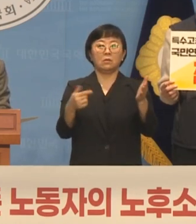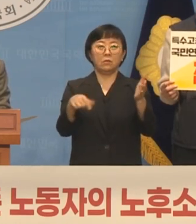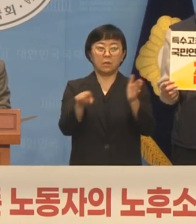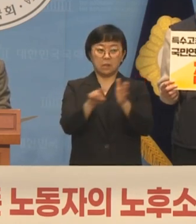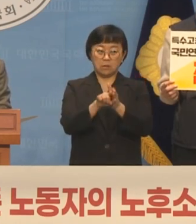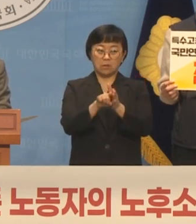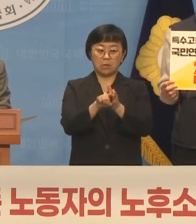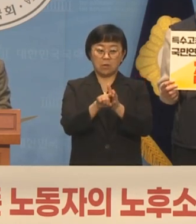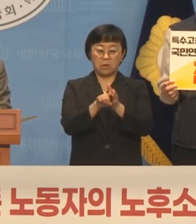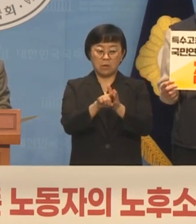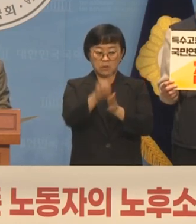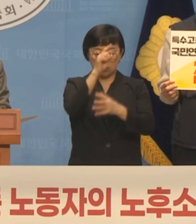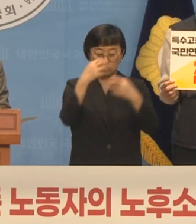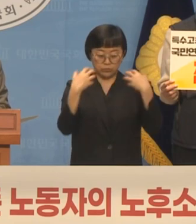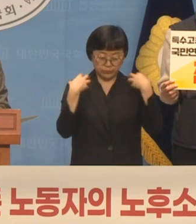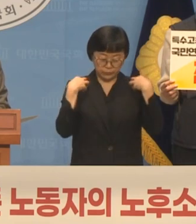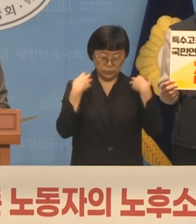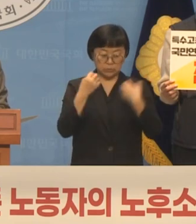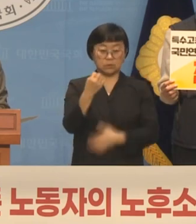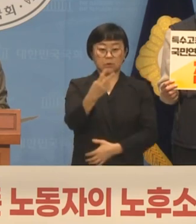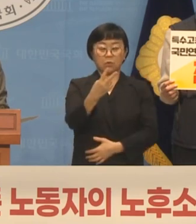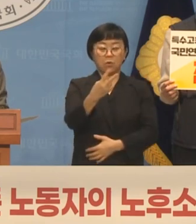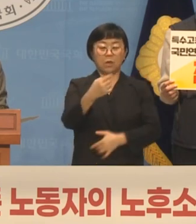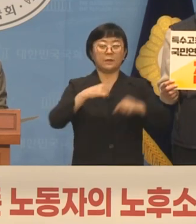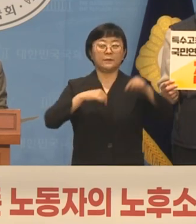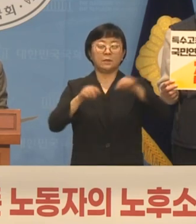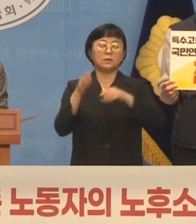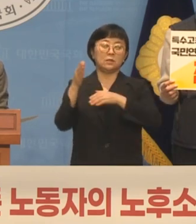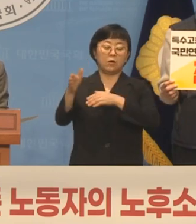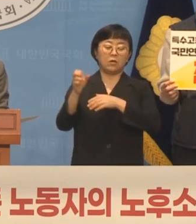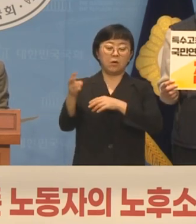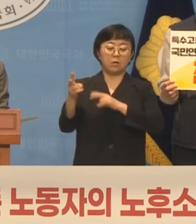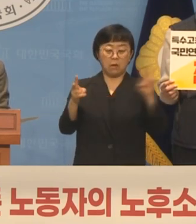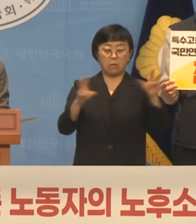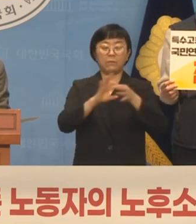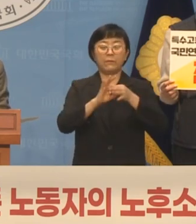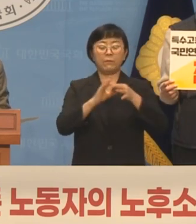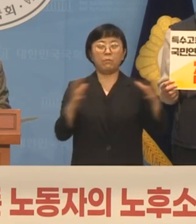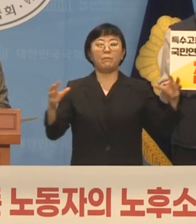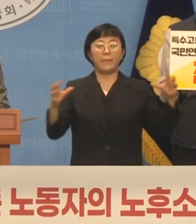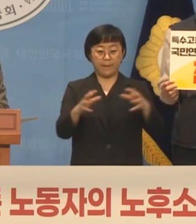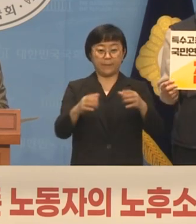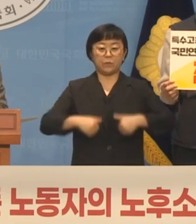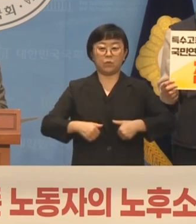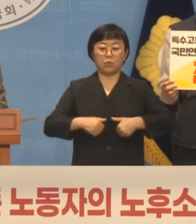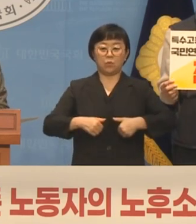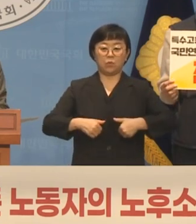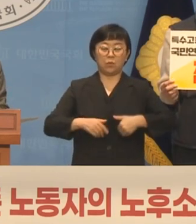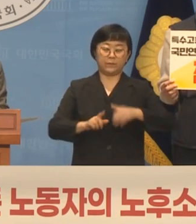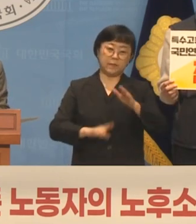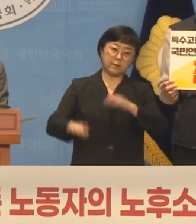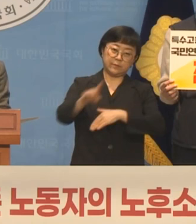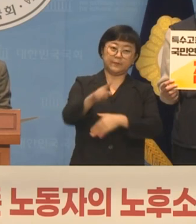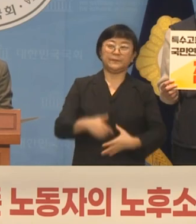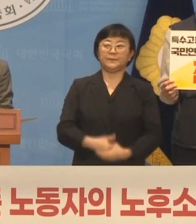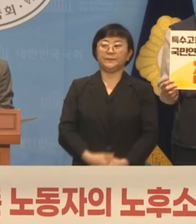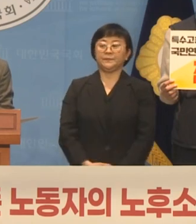위해서 정부 그리고 정치권에 여야 할 것 없이 나서야 한다고